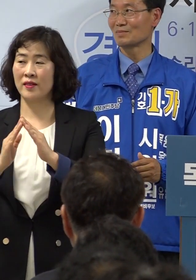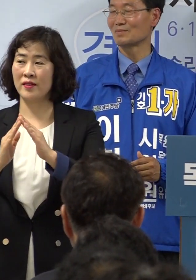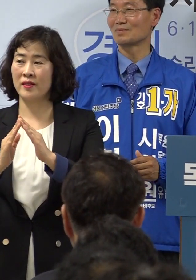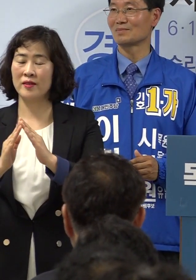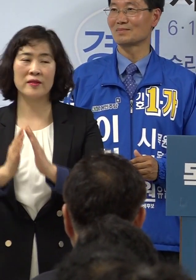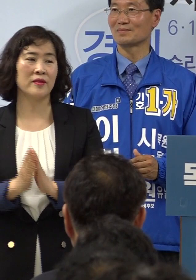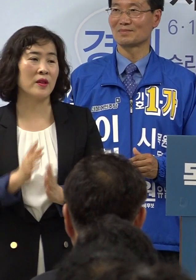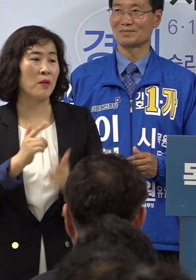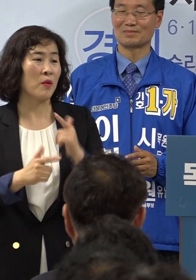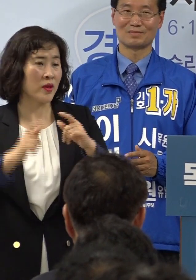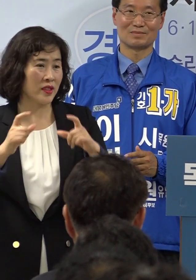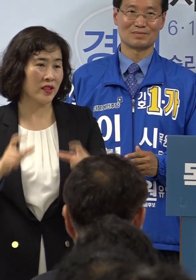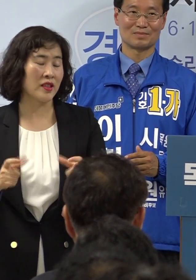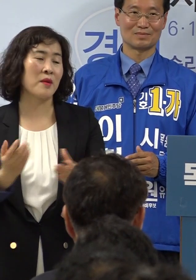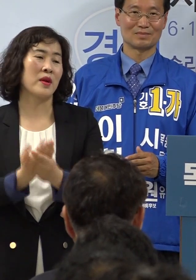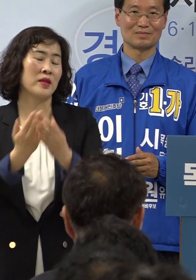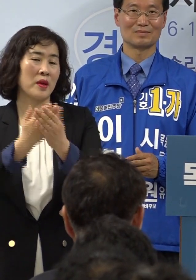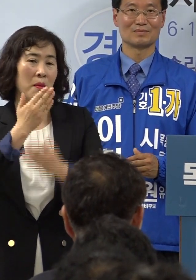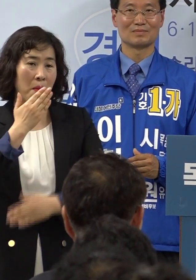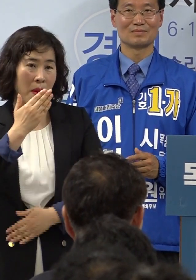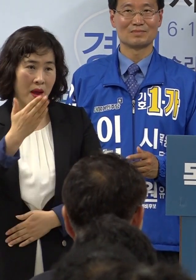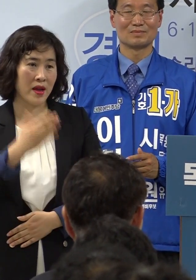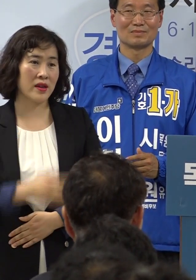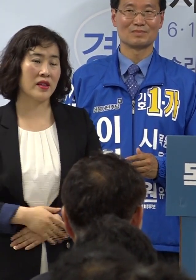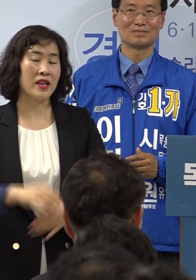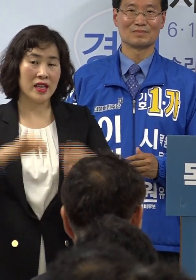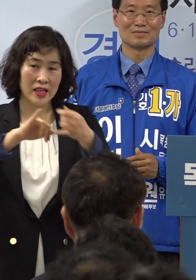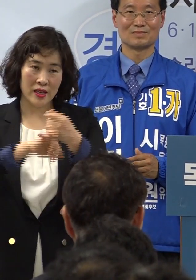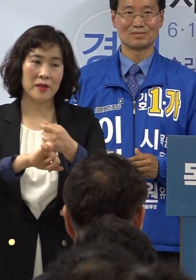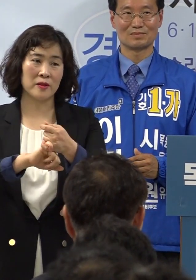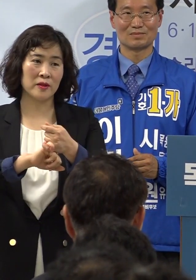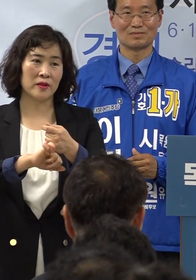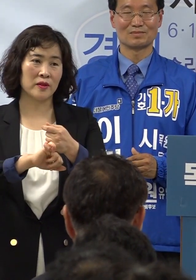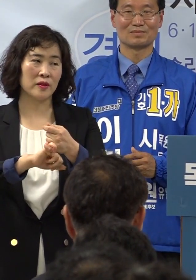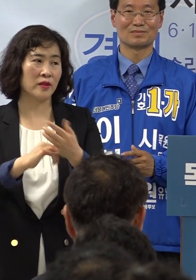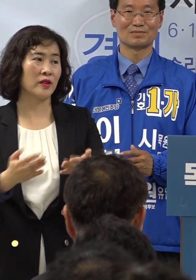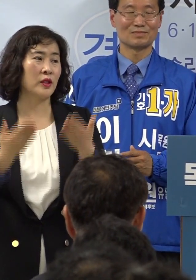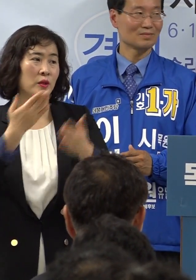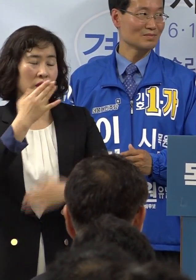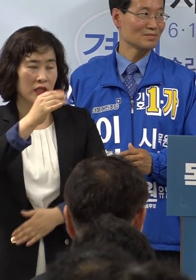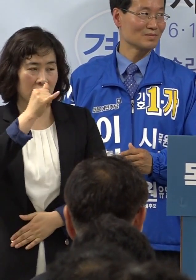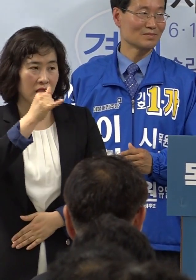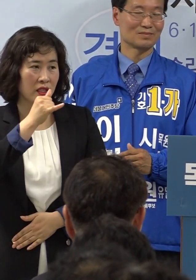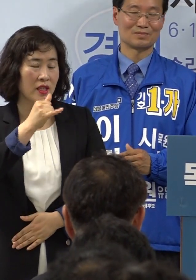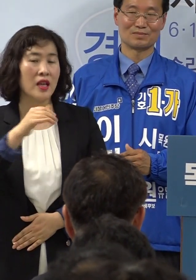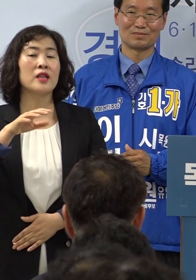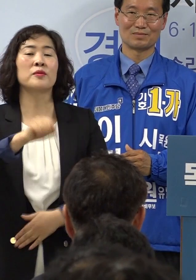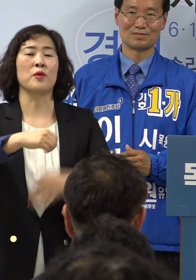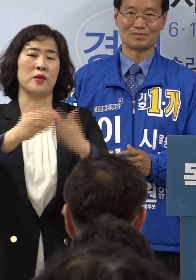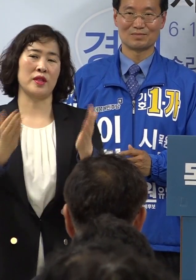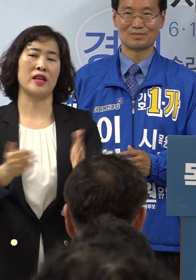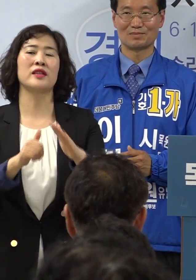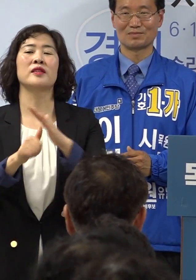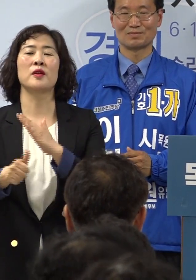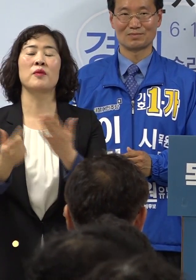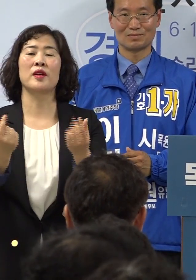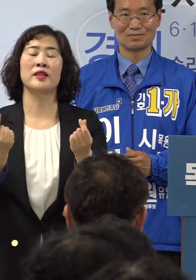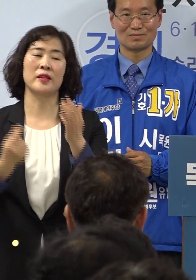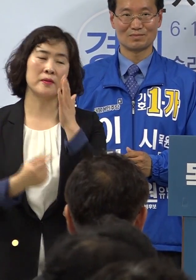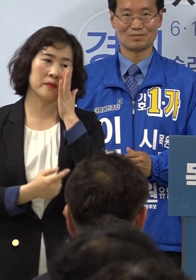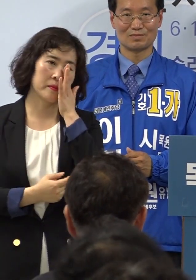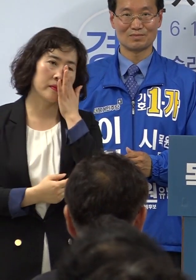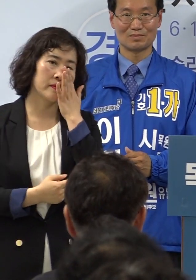이 목포를 발전시킬 약속을 해드릴 수 있는 자리가 집권당 대표